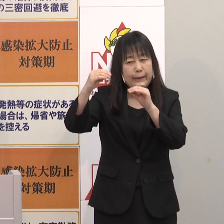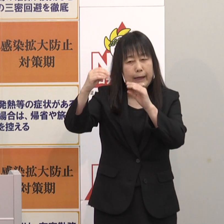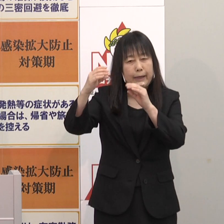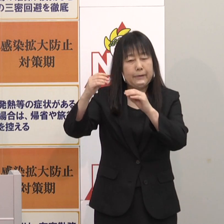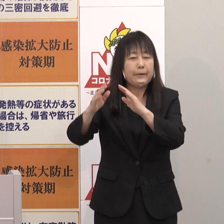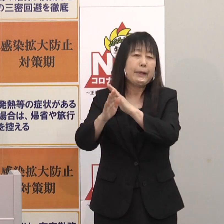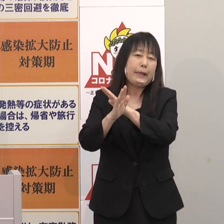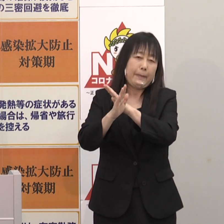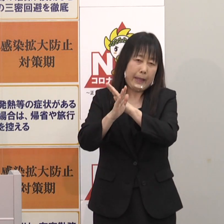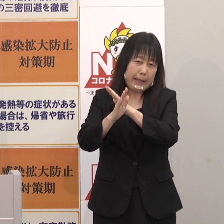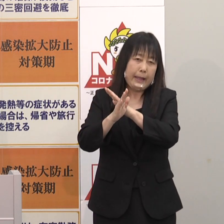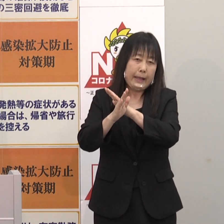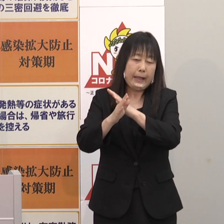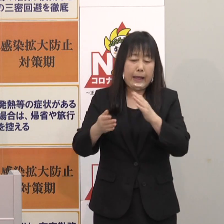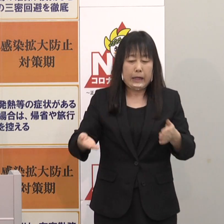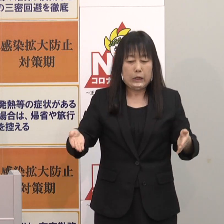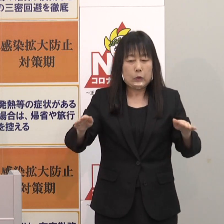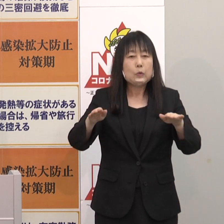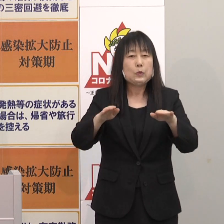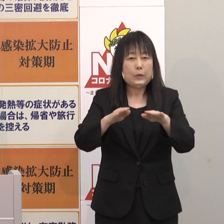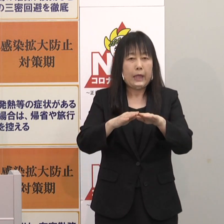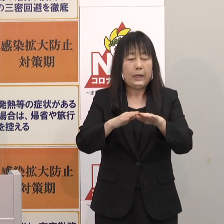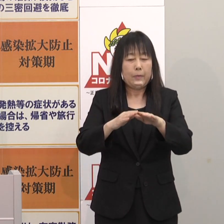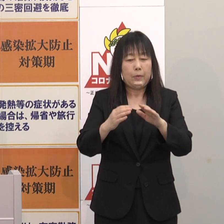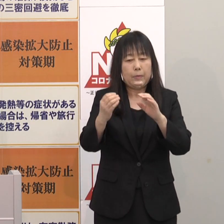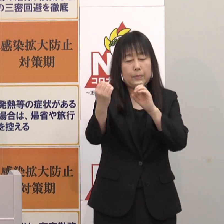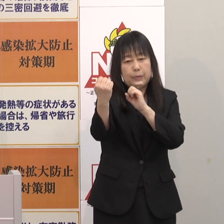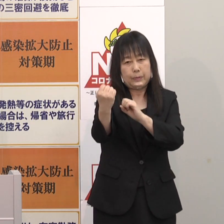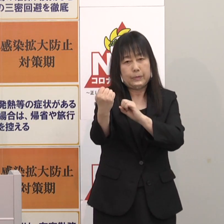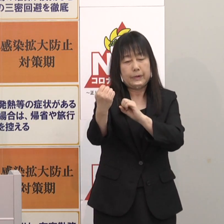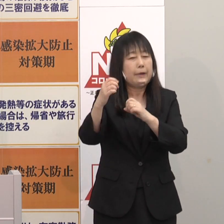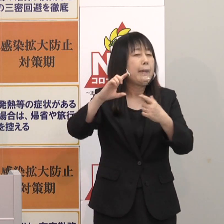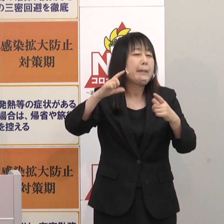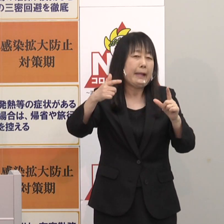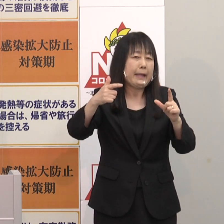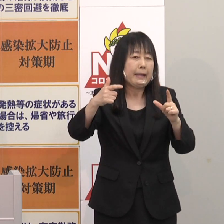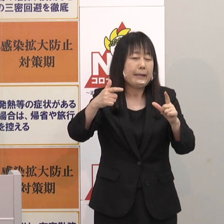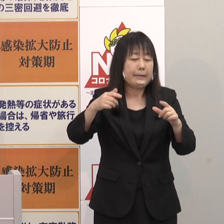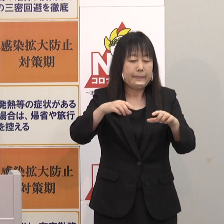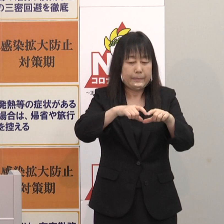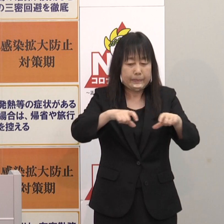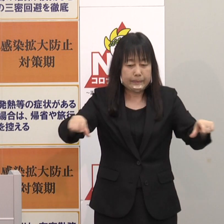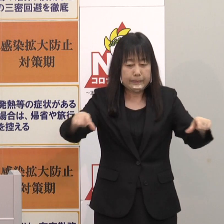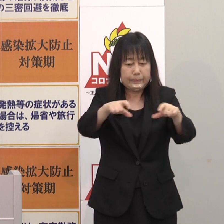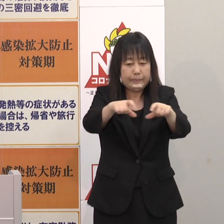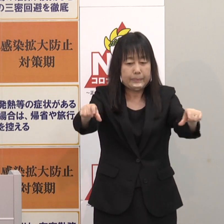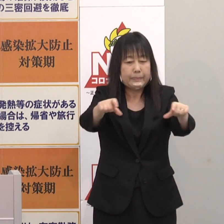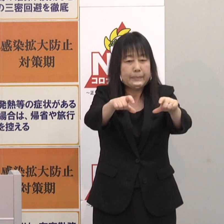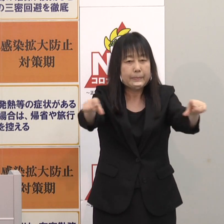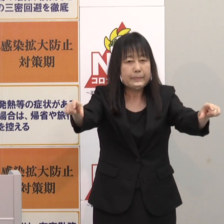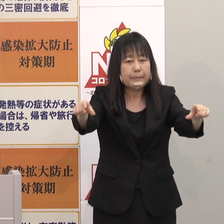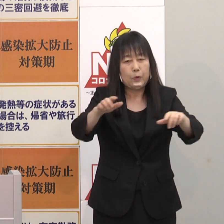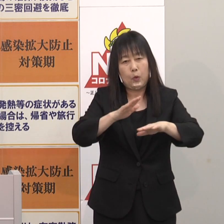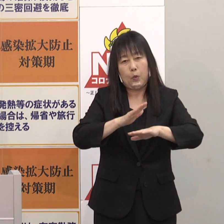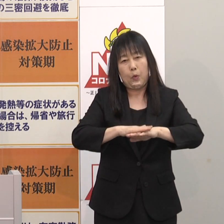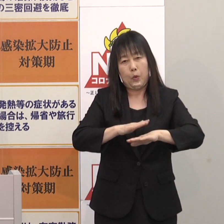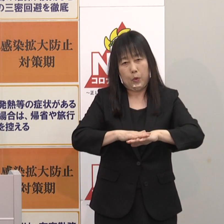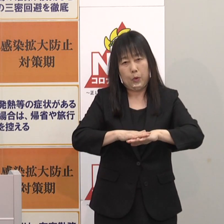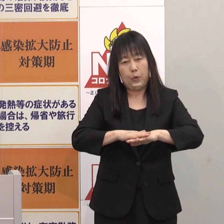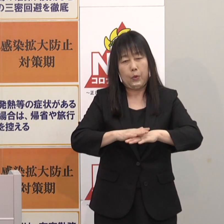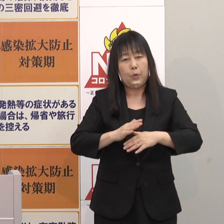子どもたちがマスクを外しておしゃべりをせずに給食を食べるという状況が多くの学校で取られております